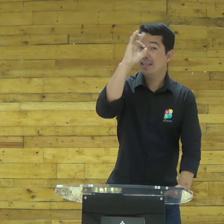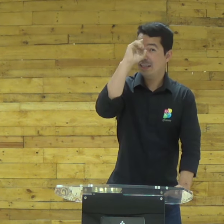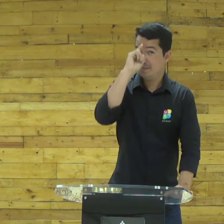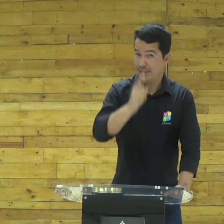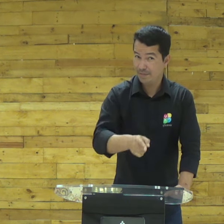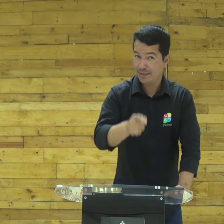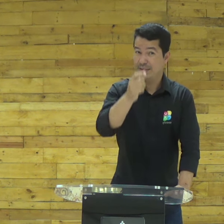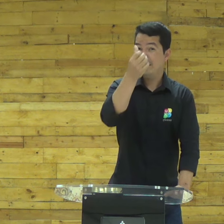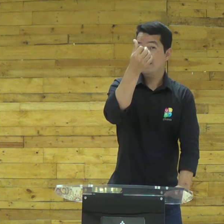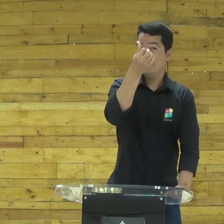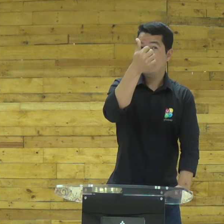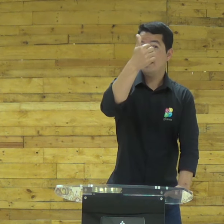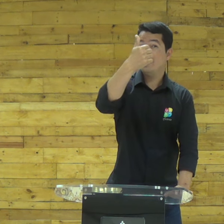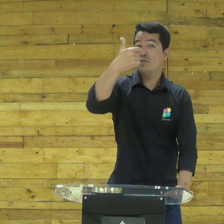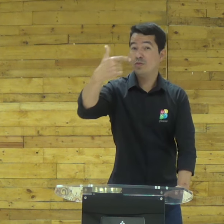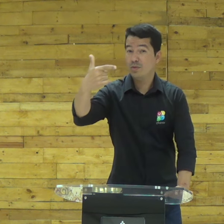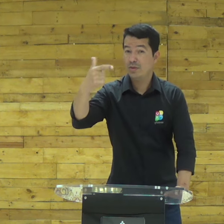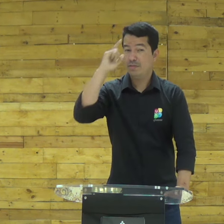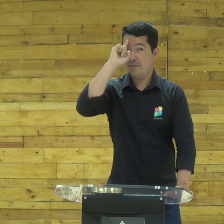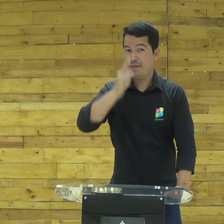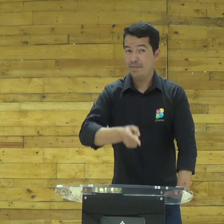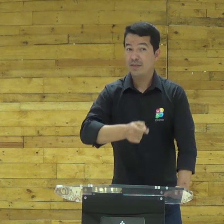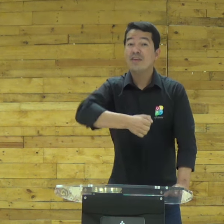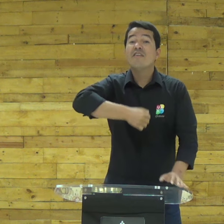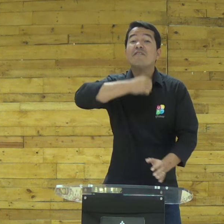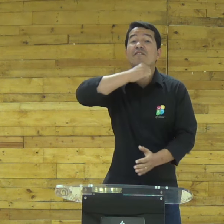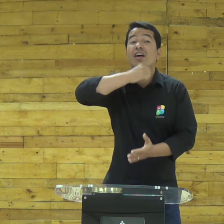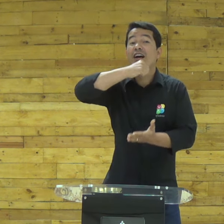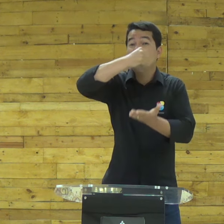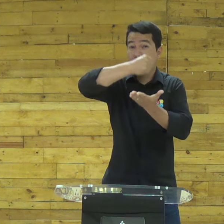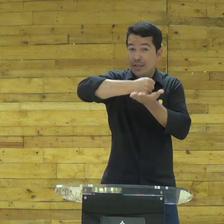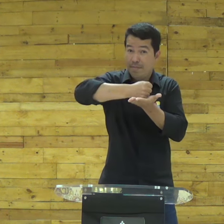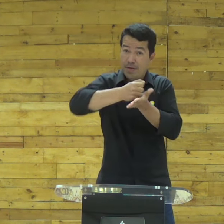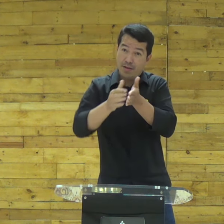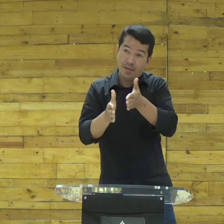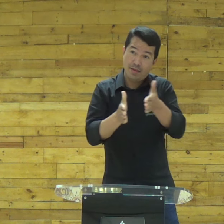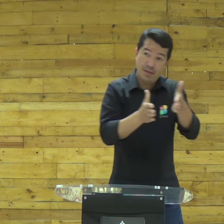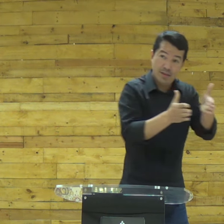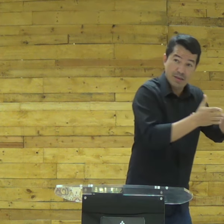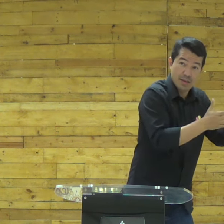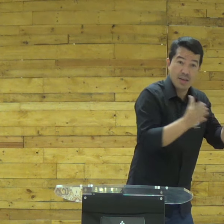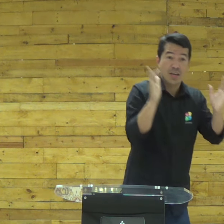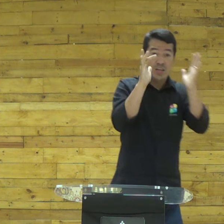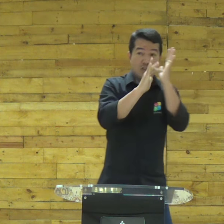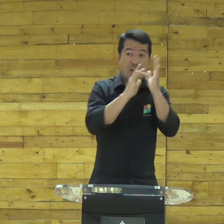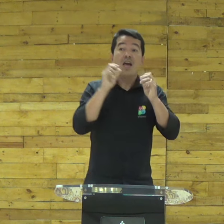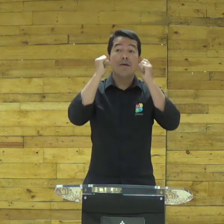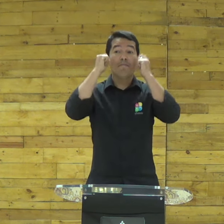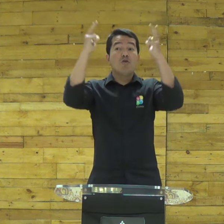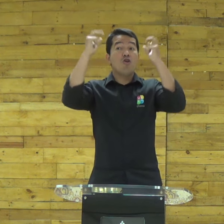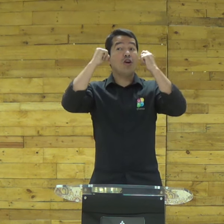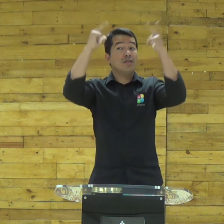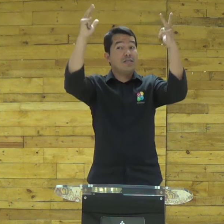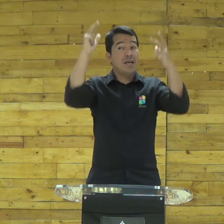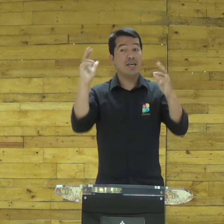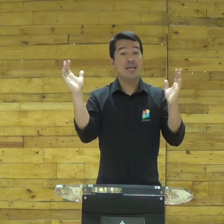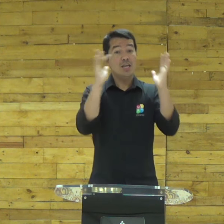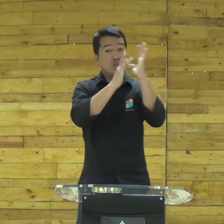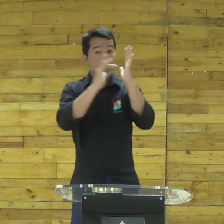lembra já ti falamos sobre os mandamentos sobre os 600 mandamentos do velho testamento sobre